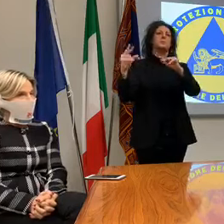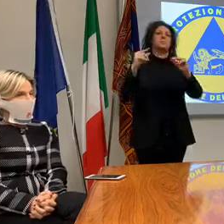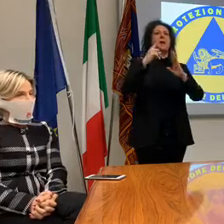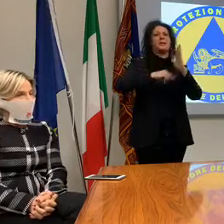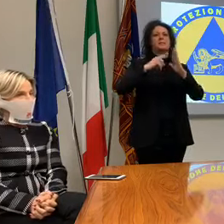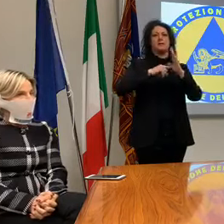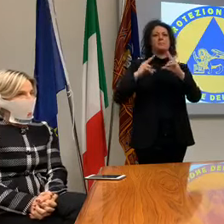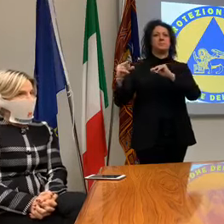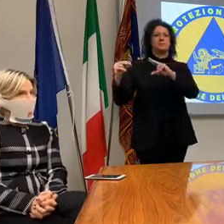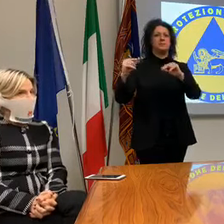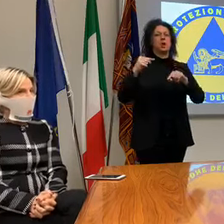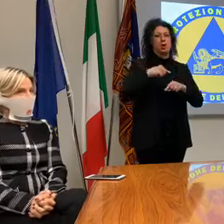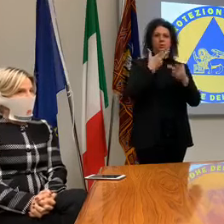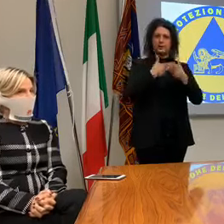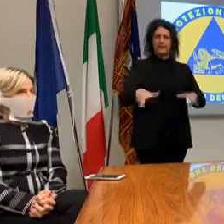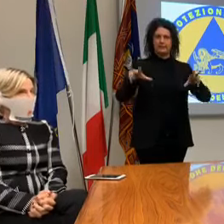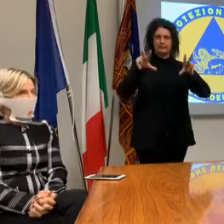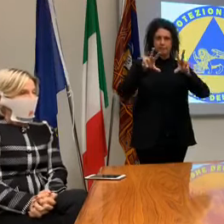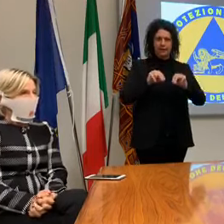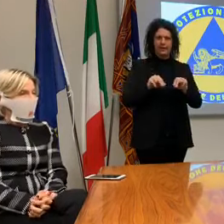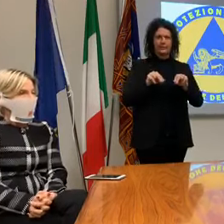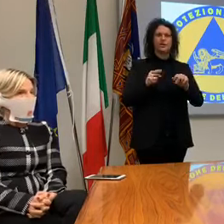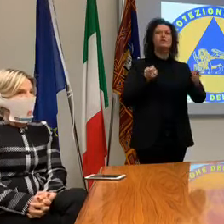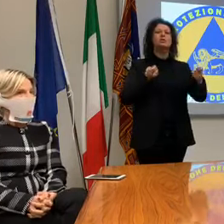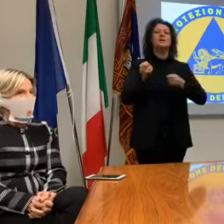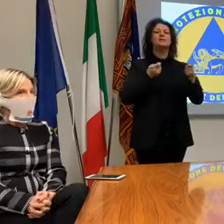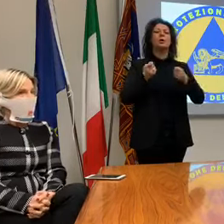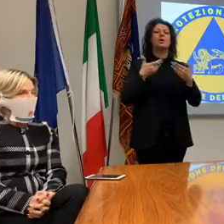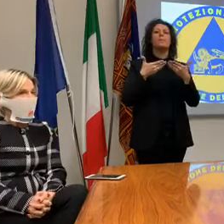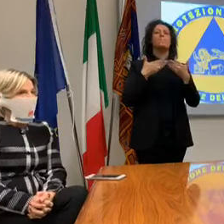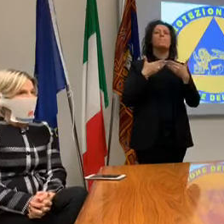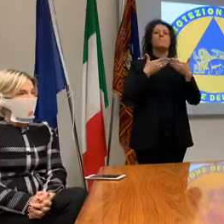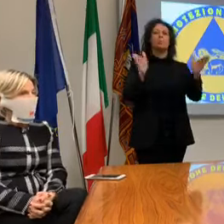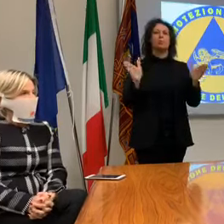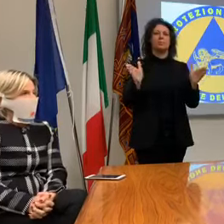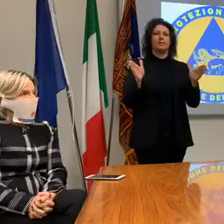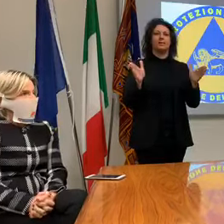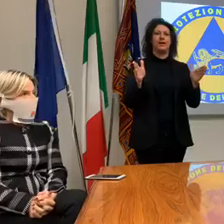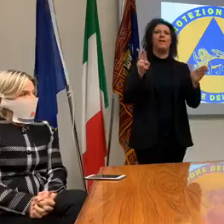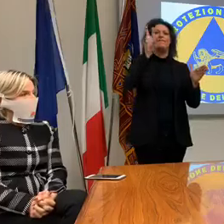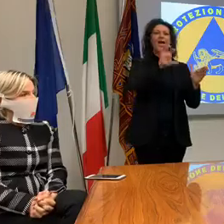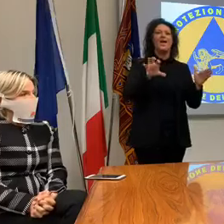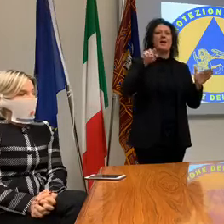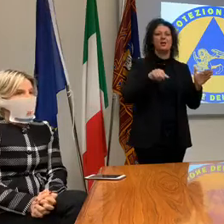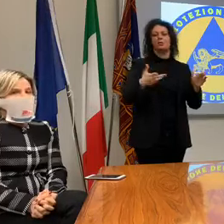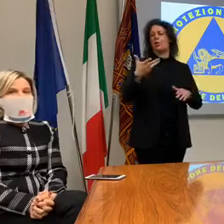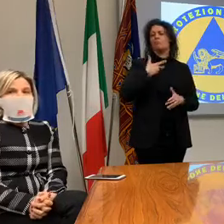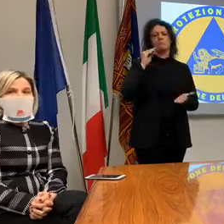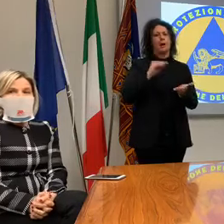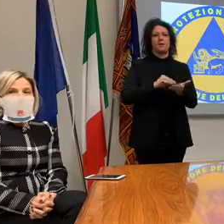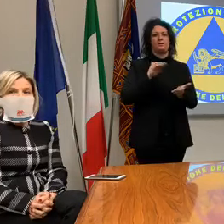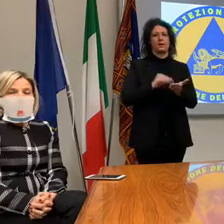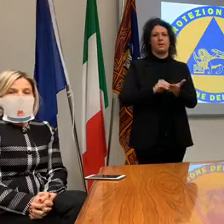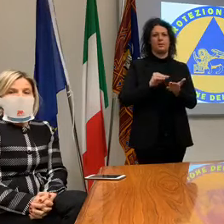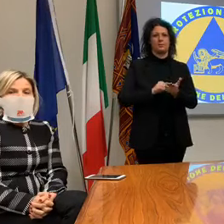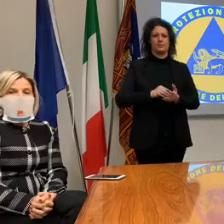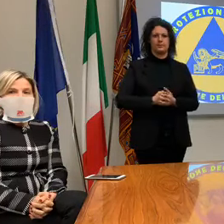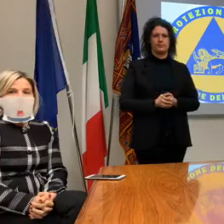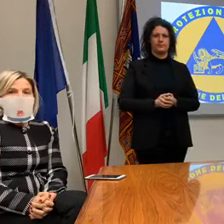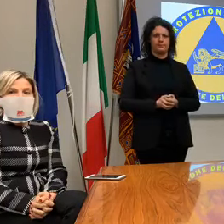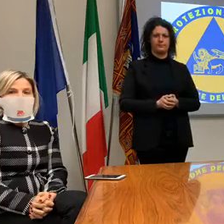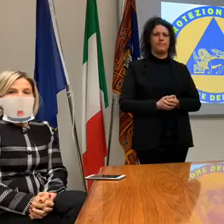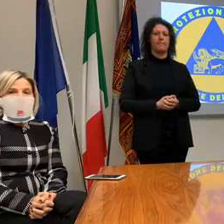Io oggi voglio rimarcare il fatto che la gestione pubblica di tutta questa tragedia in Veneto c'è. Due domande del direttore